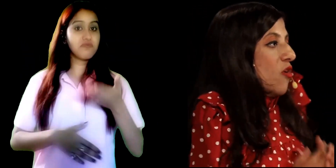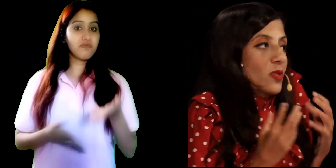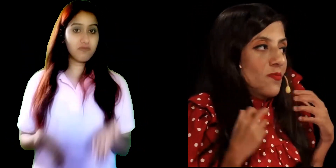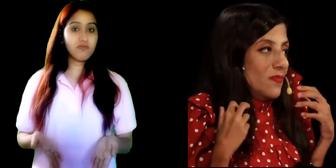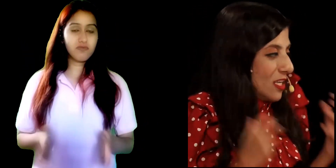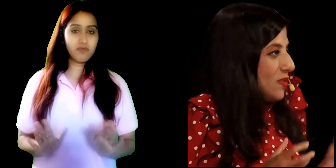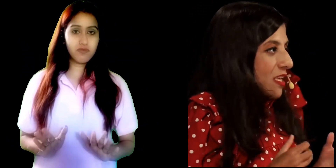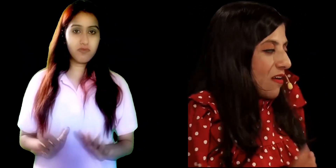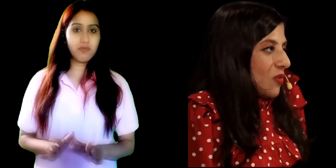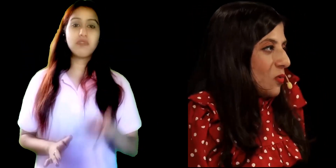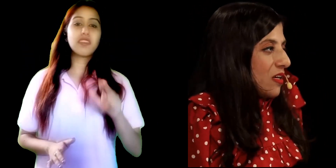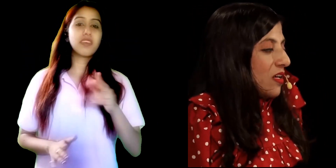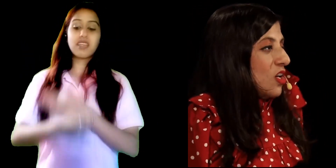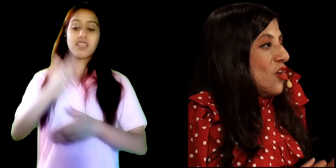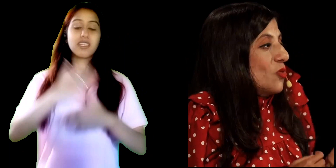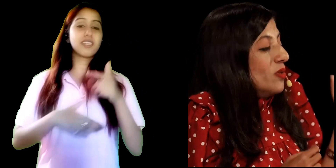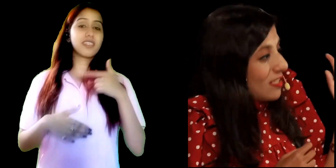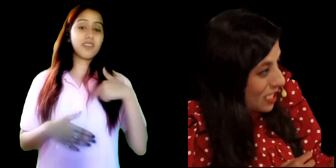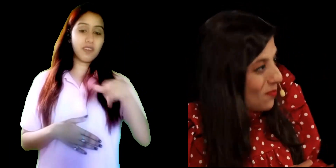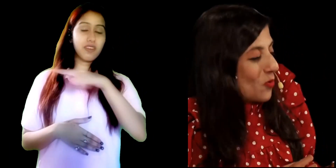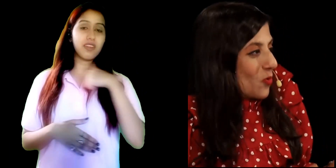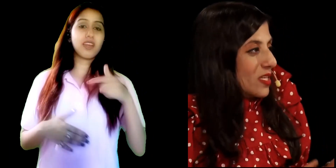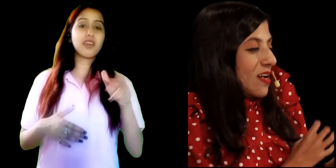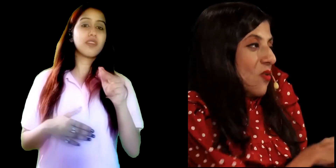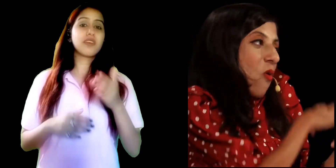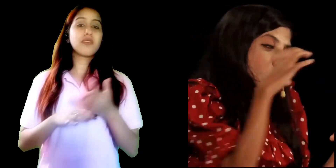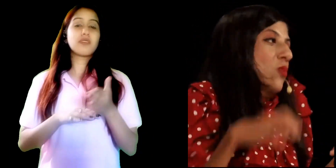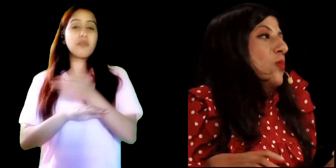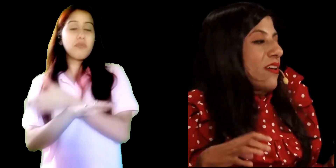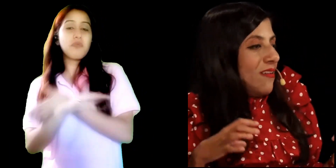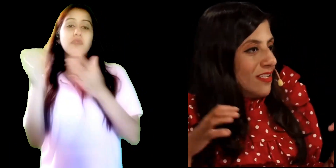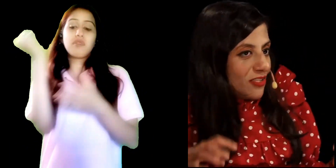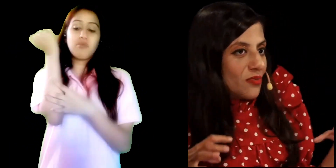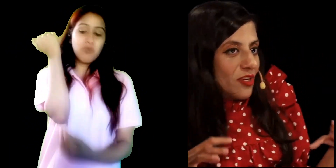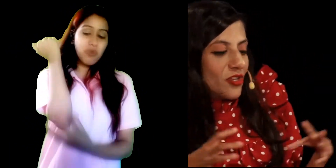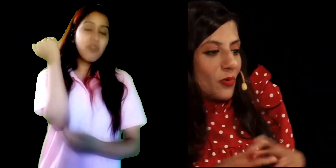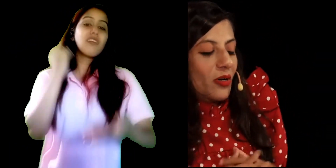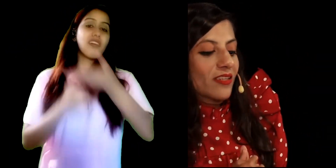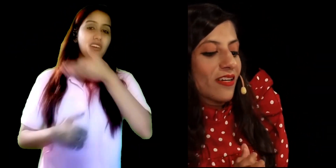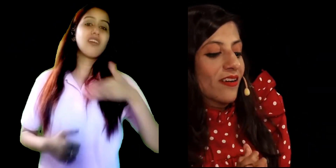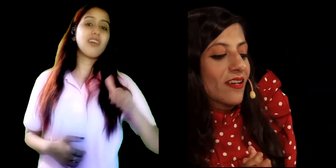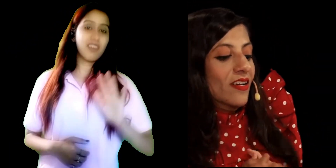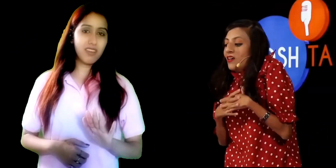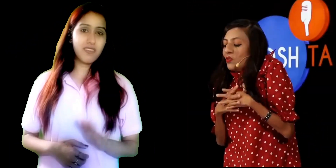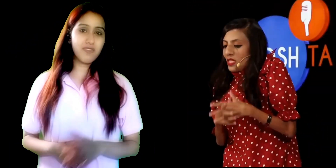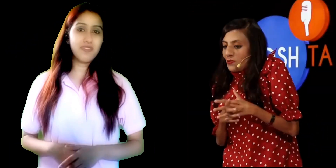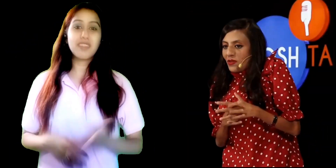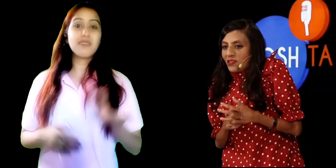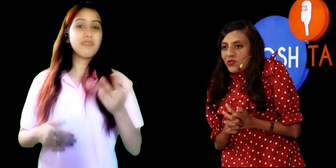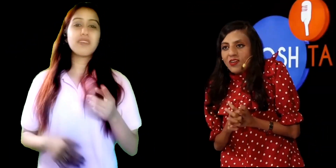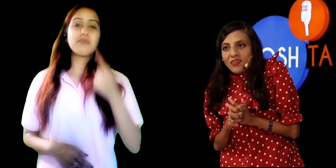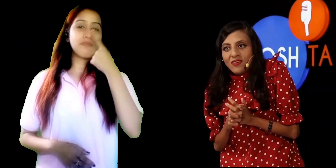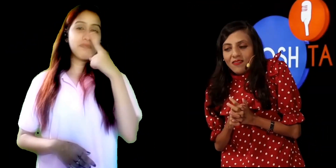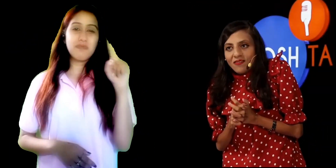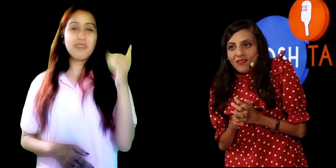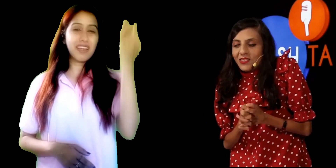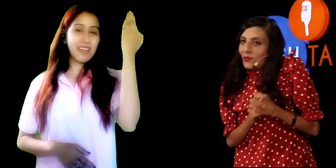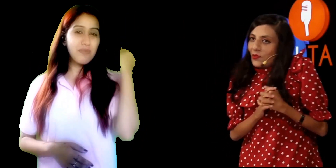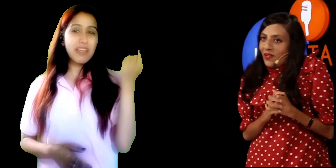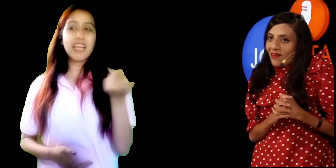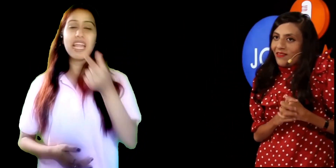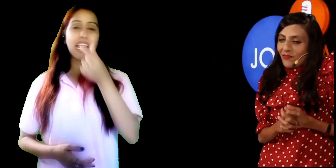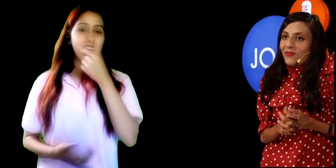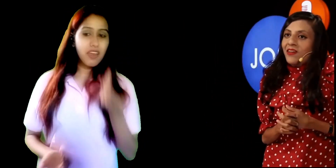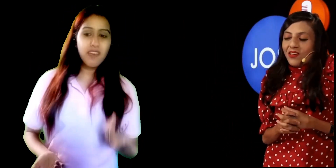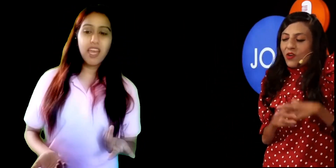मिला, और वो सब गरीबी के कारण होता है। तो गरीब लोगों के साथ और उल्टा ये डिस्क्रिमिनेशन हो रहा था। तो इस पर मैंने सोचा कि